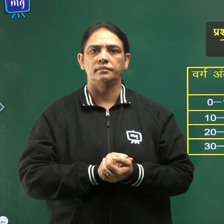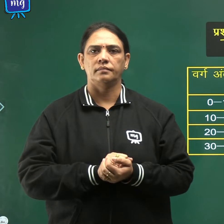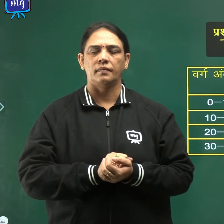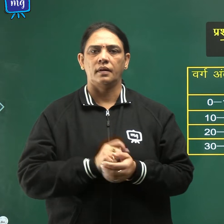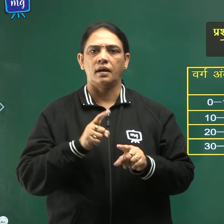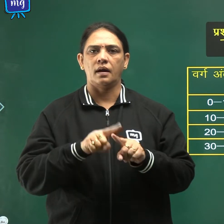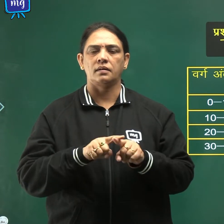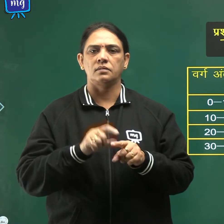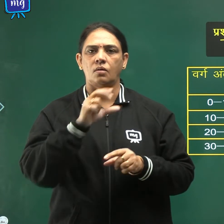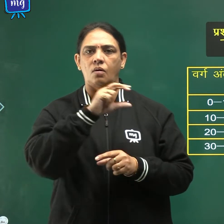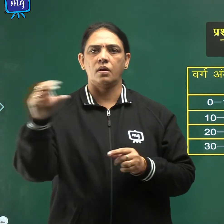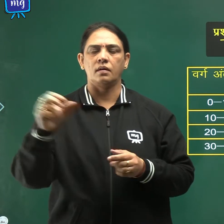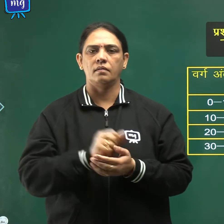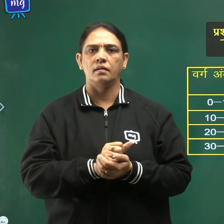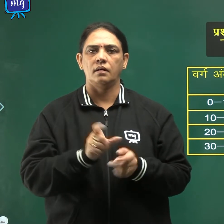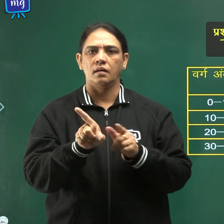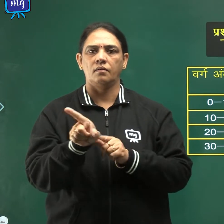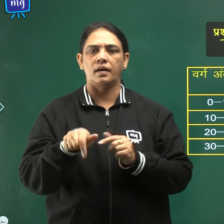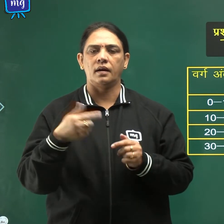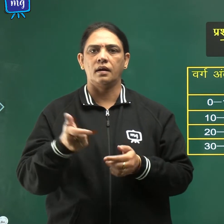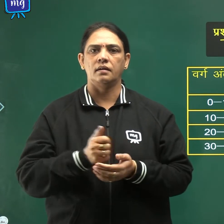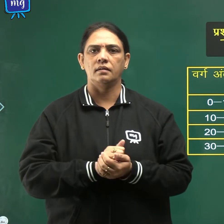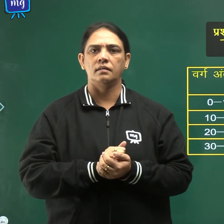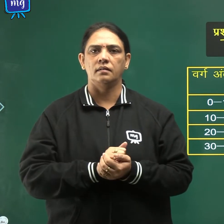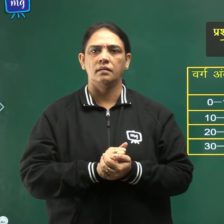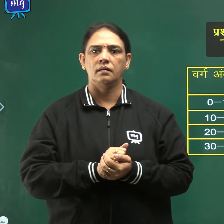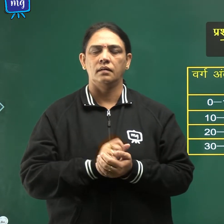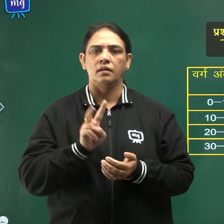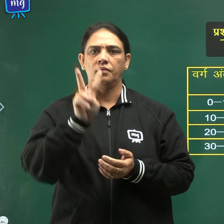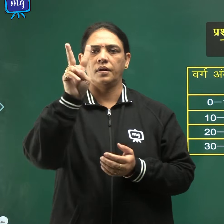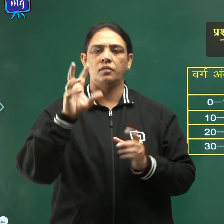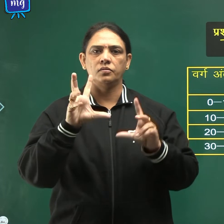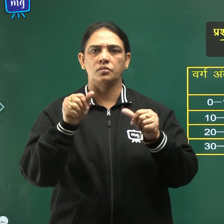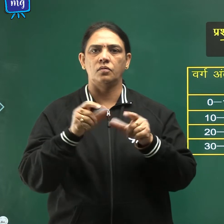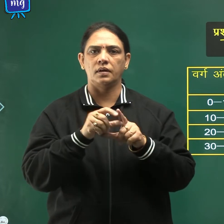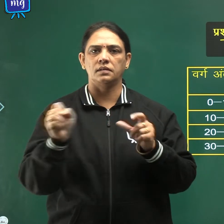x और y का मान ज्ञात कीजिए।